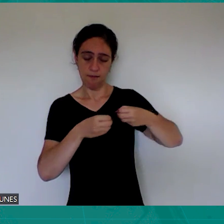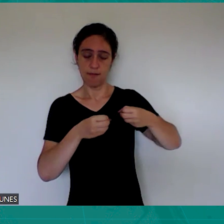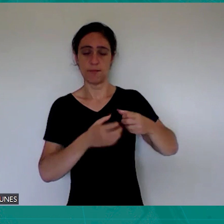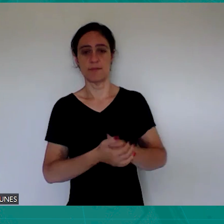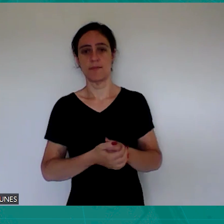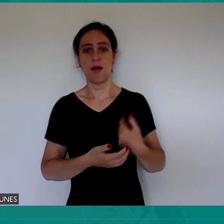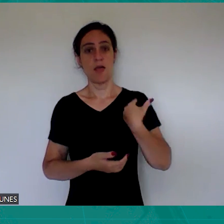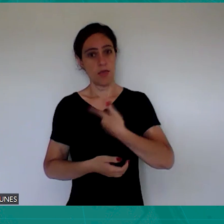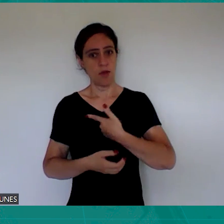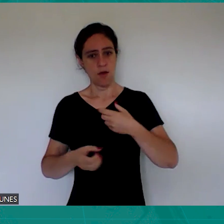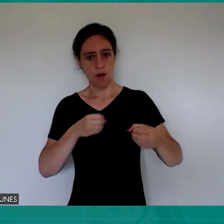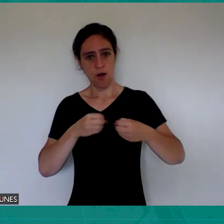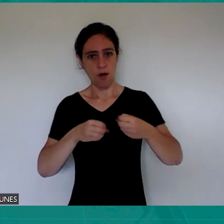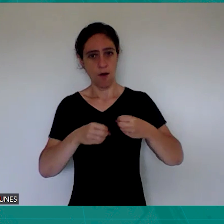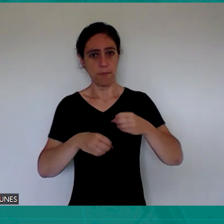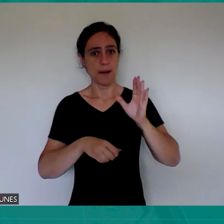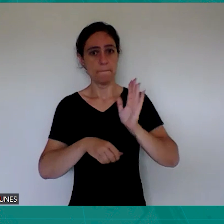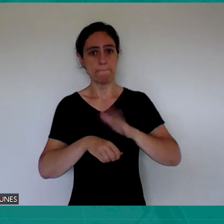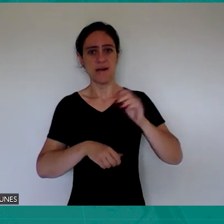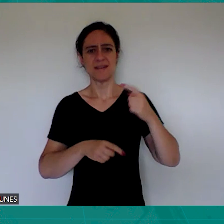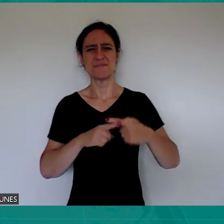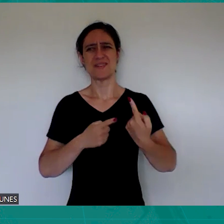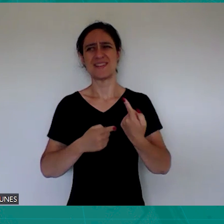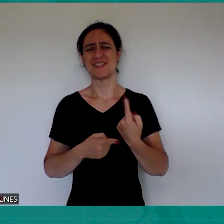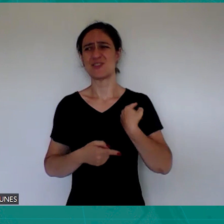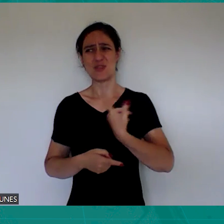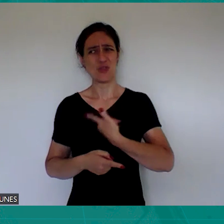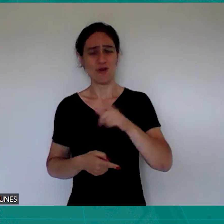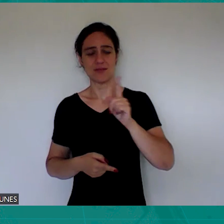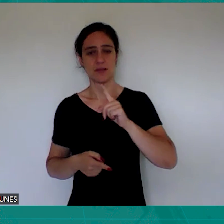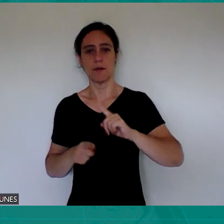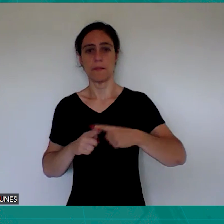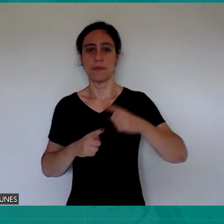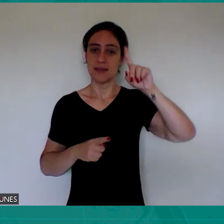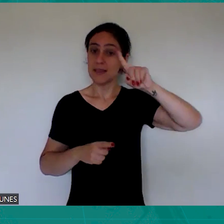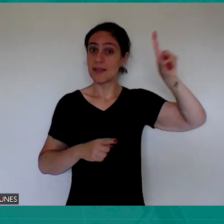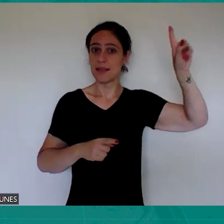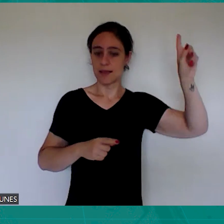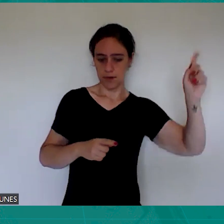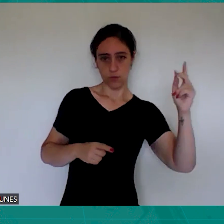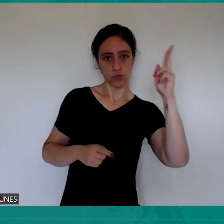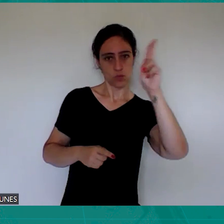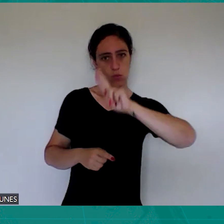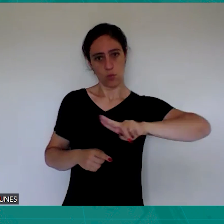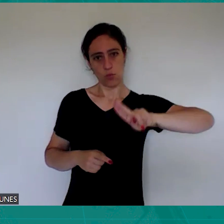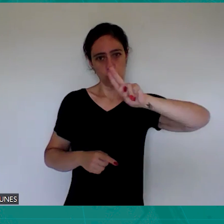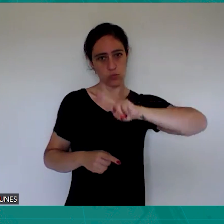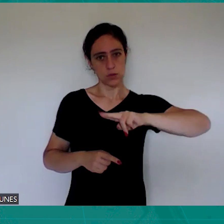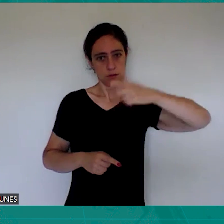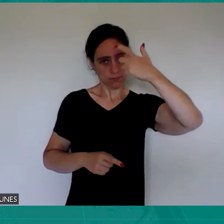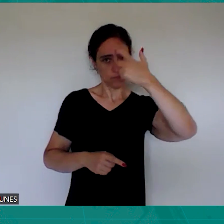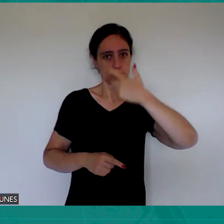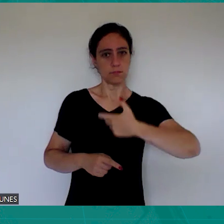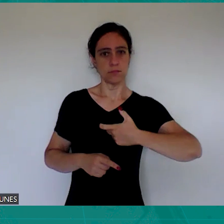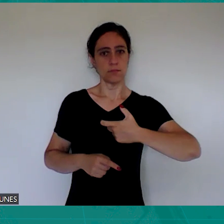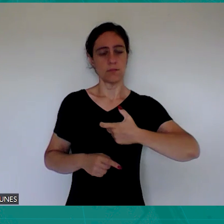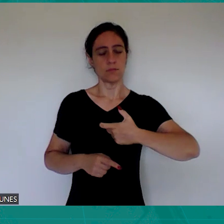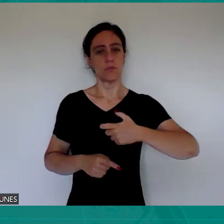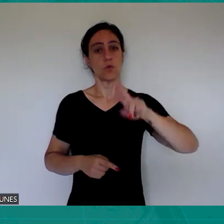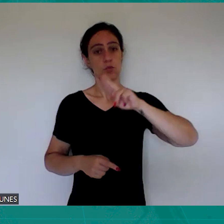obras maiores sim, mas não nós, mas Deus em nós, por meio da sua palavra. Tá certo ou